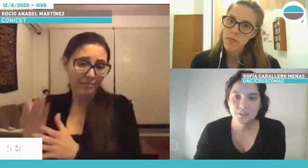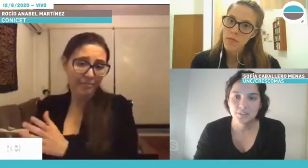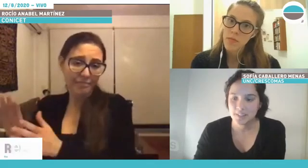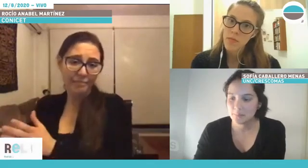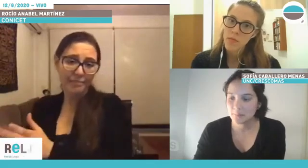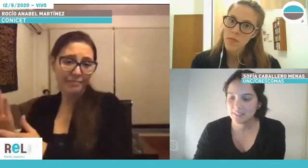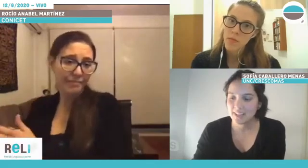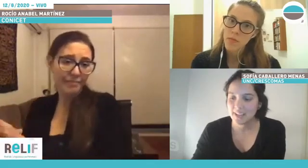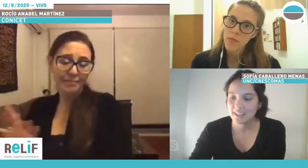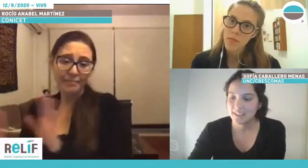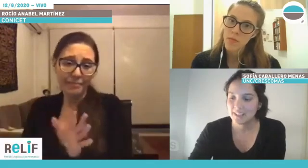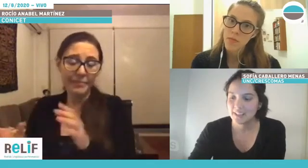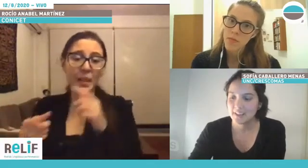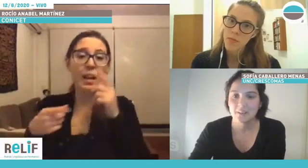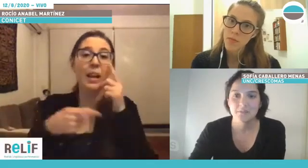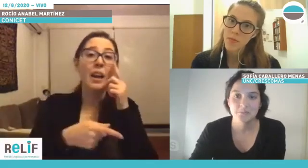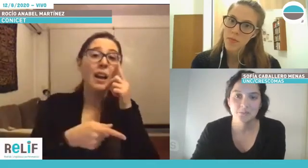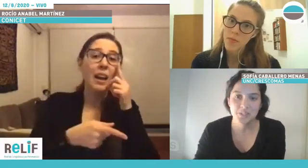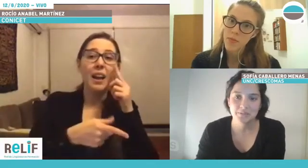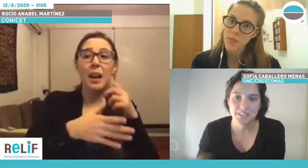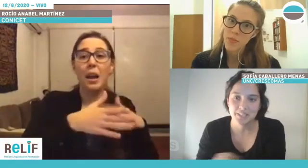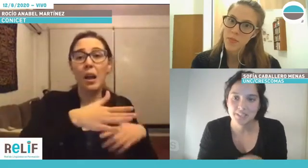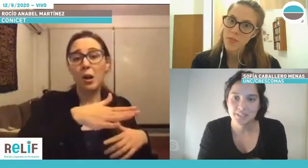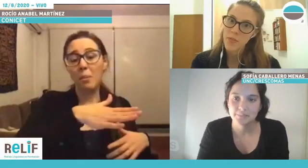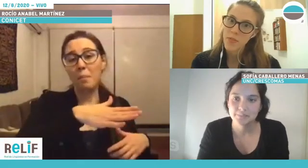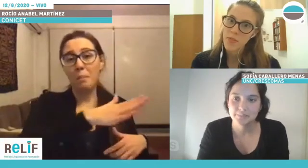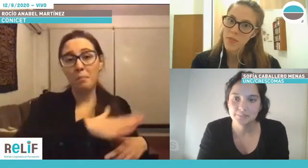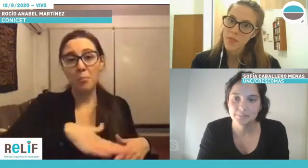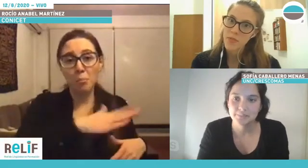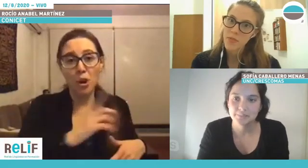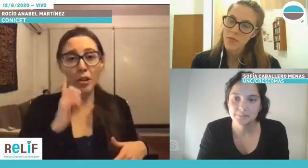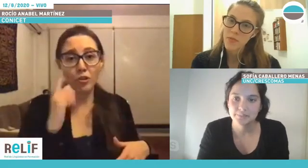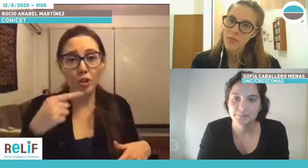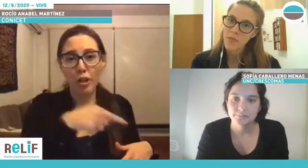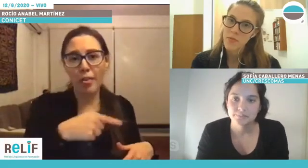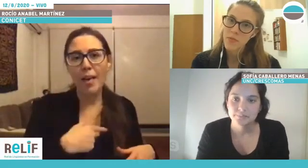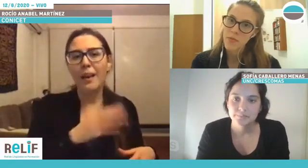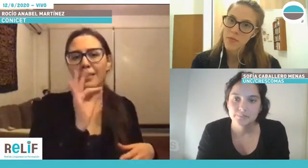Y eso siempre trae muchas fallas.